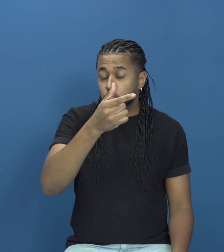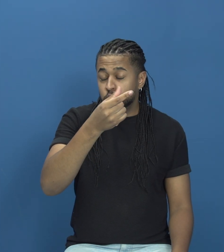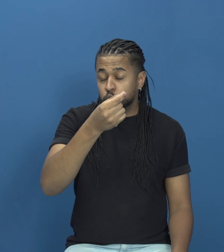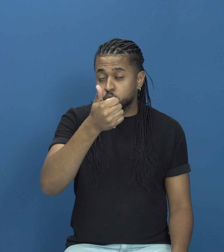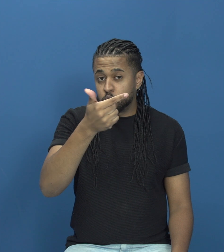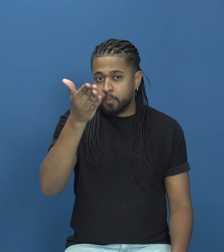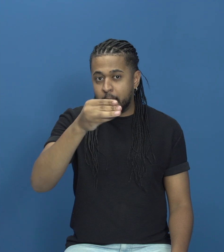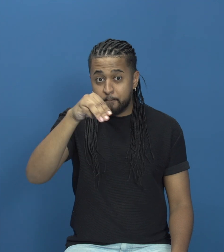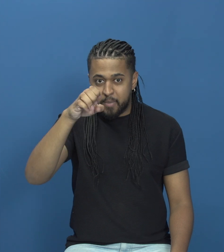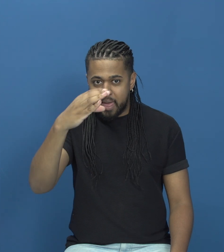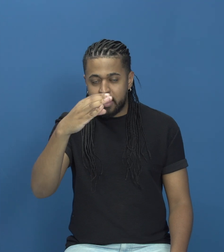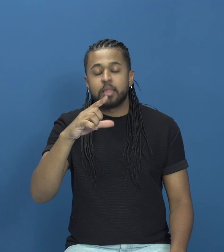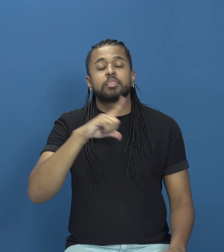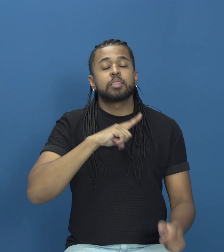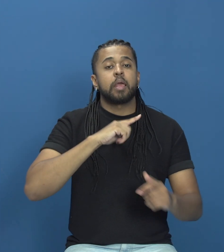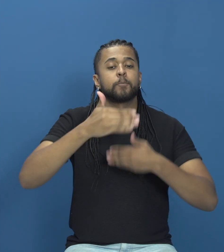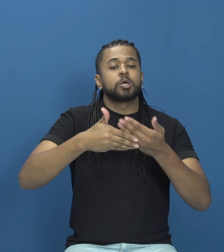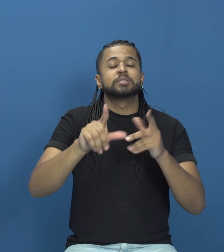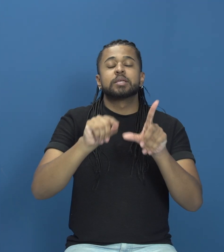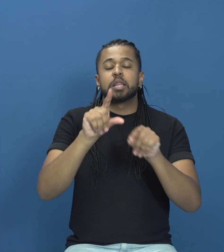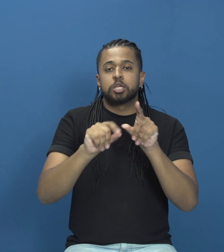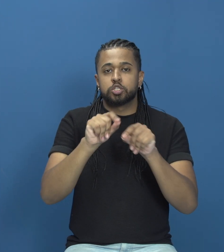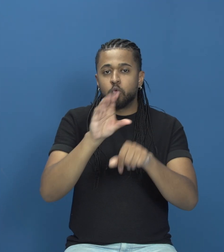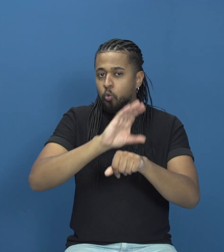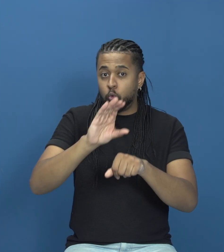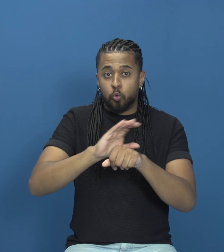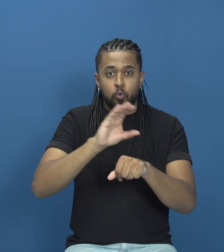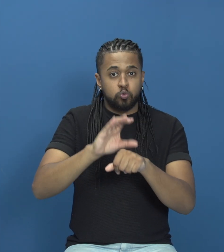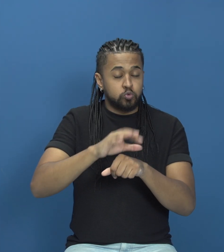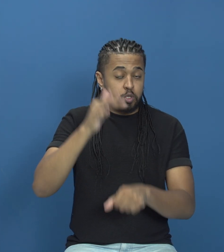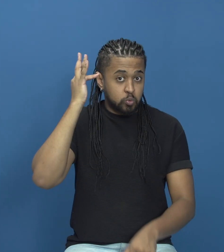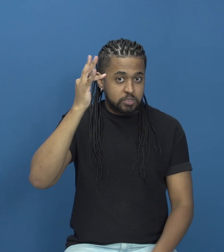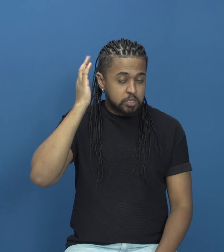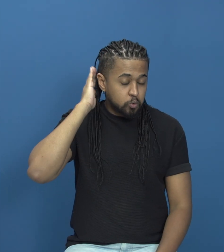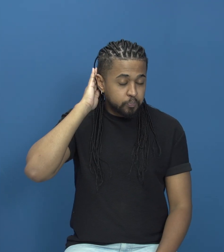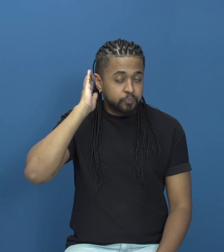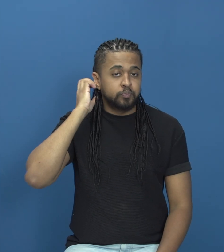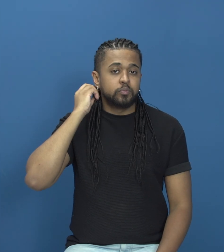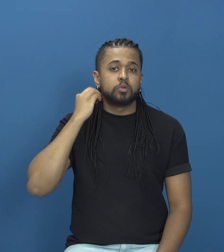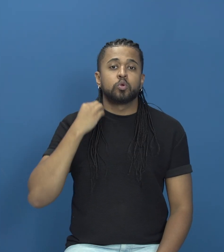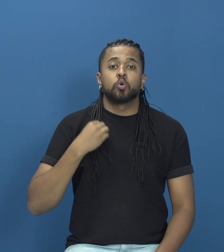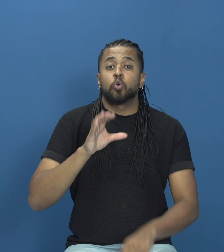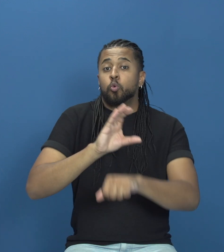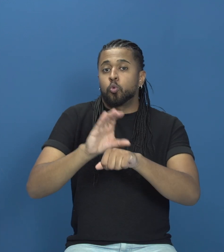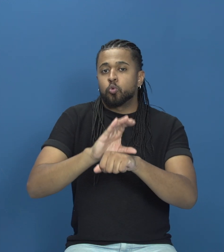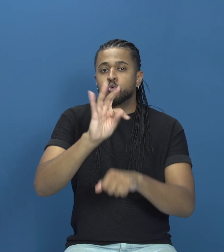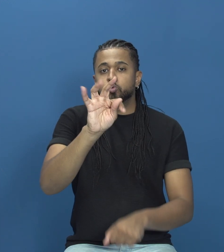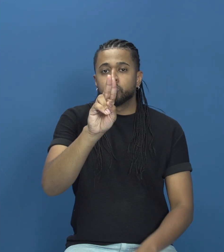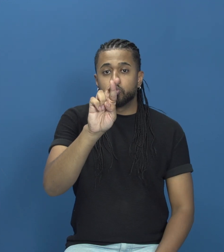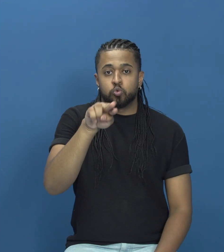18/2012/MEC, para o referido processo seletivo de cursos de graduação, por curso e turno,